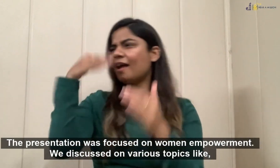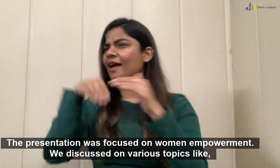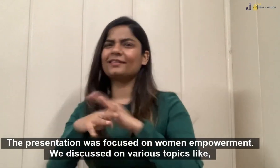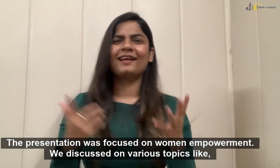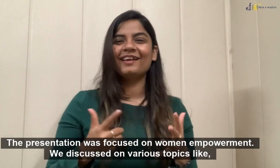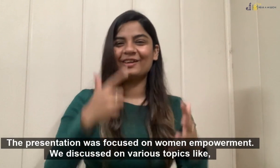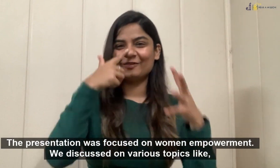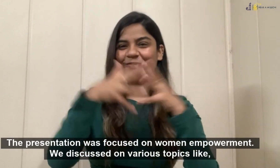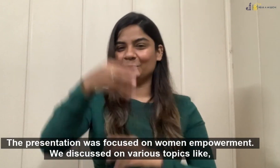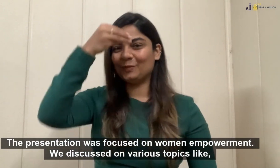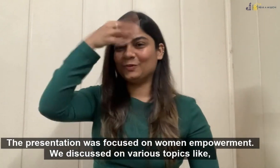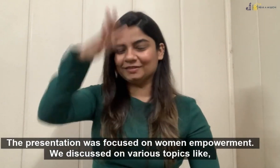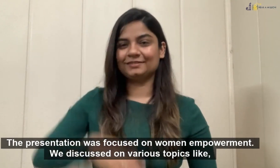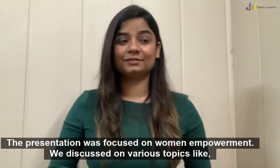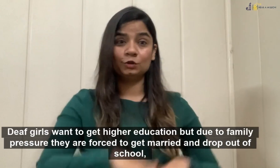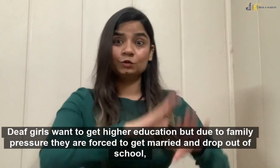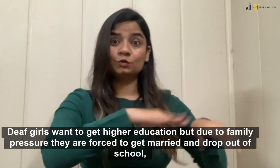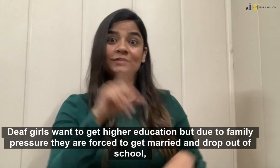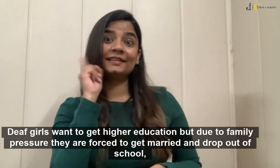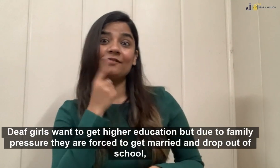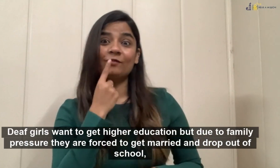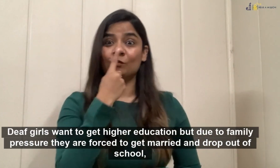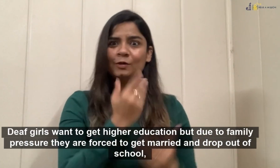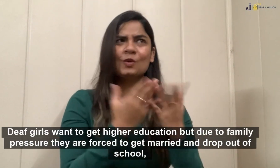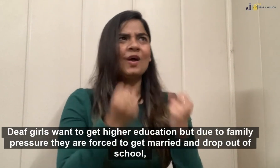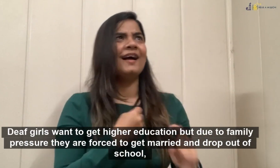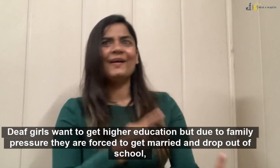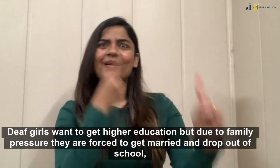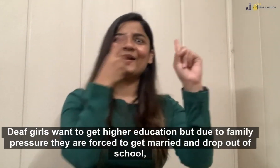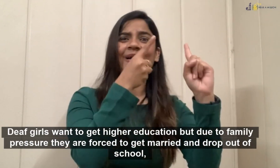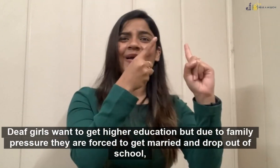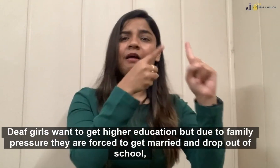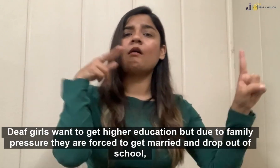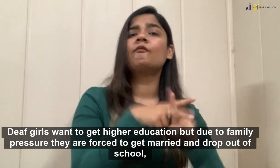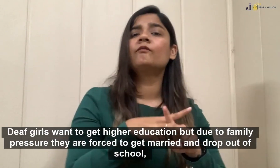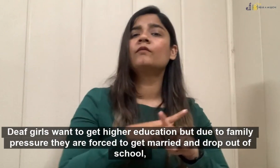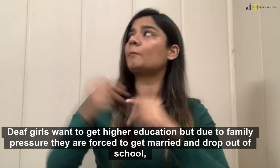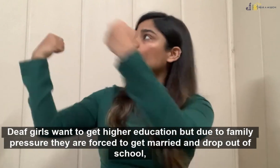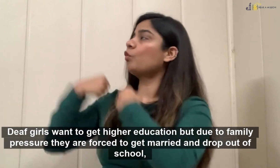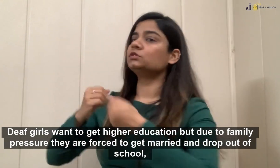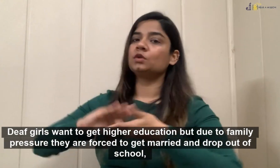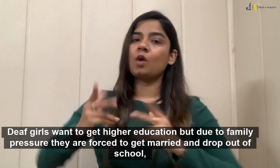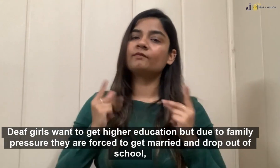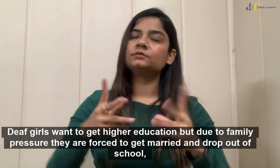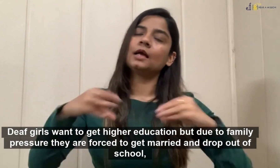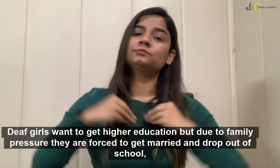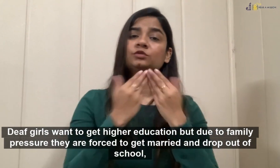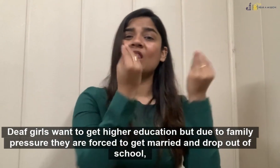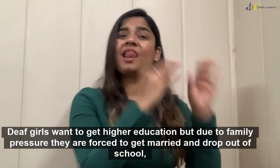अवसर प्रदान किया। हमने प्रस्तुतिकरण की जो कि महिला सशक्तिकरण के ऊपर थी। वहाँ पे कई सारी बधिर बच्चियाँ हैं जो उच्च शिक्षा